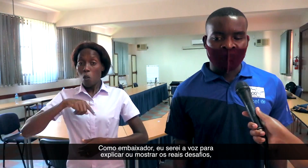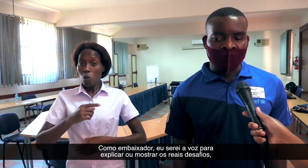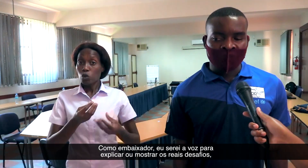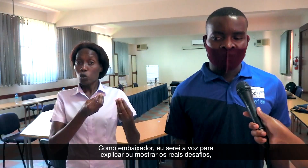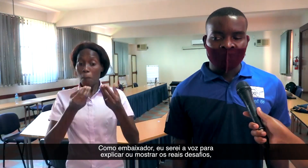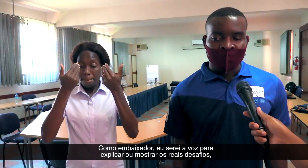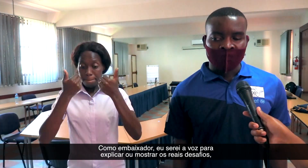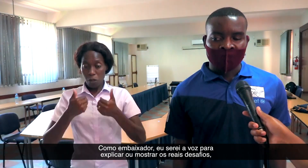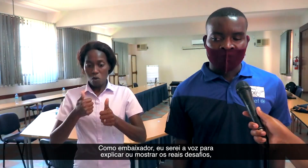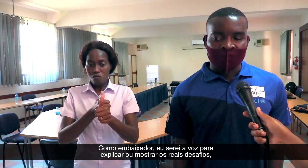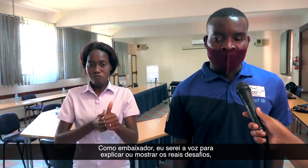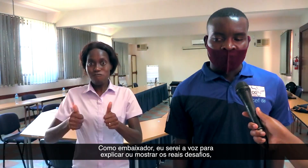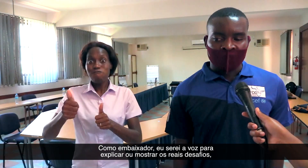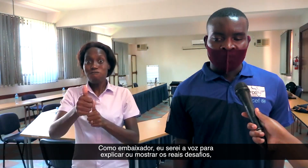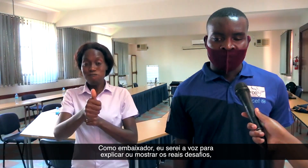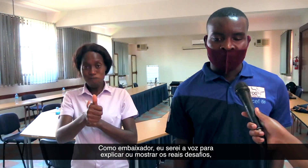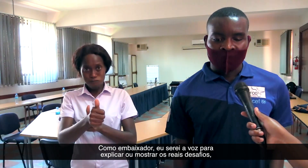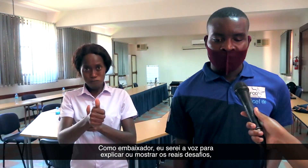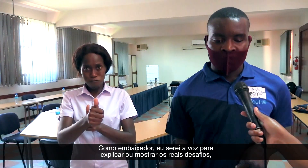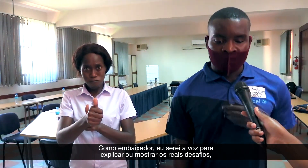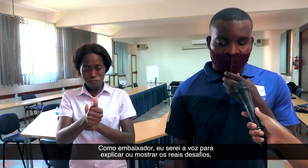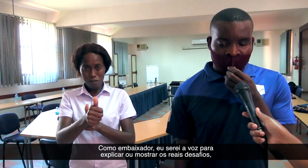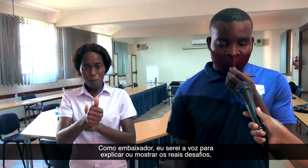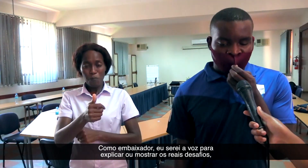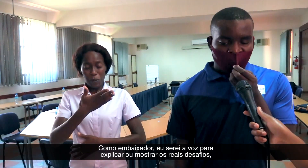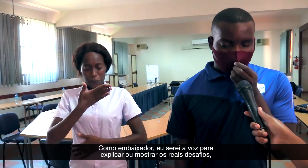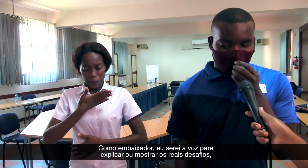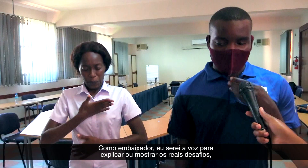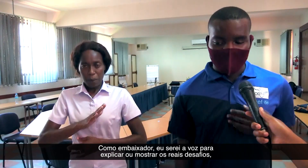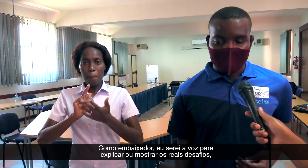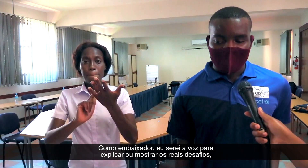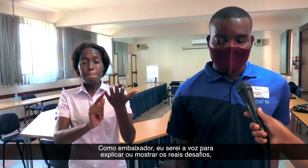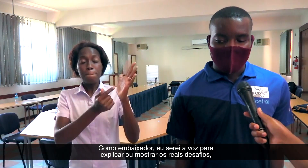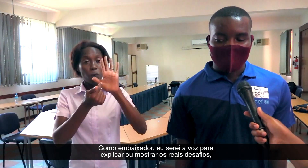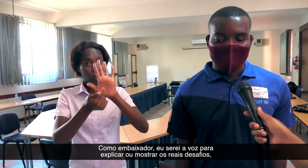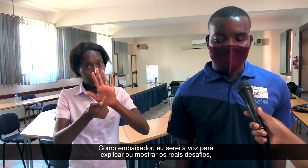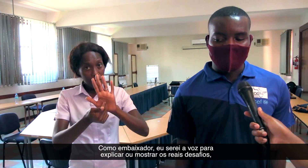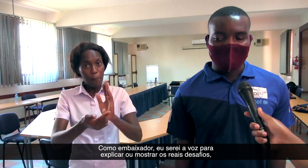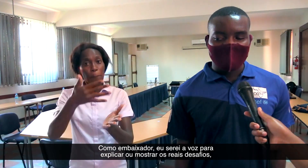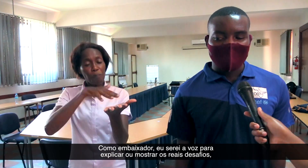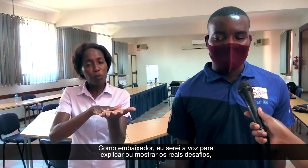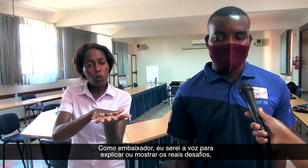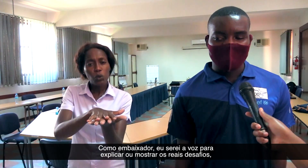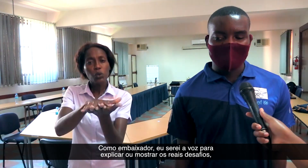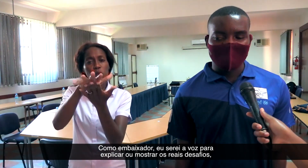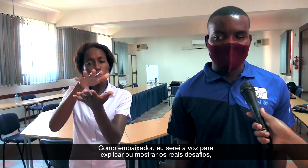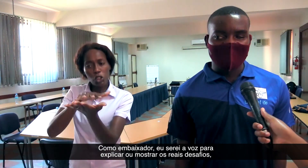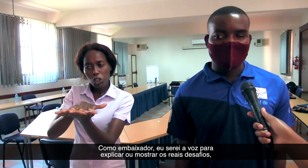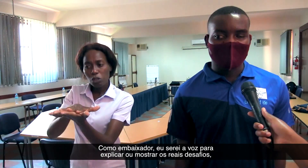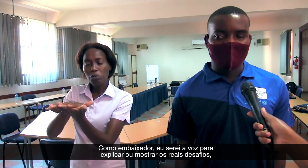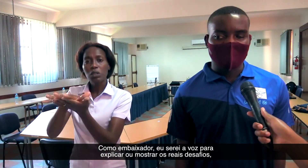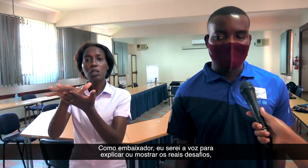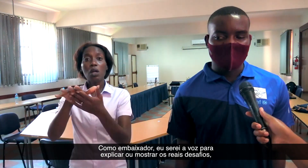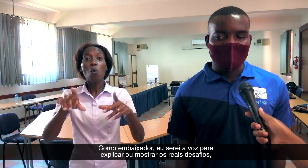a voz, né, para mostrar ou explicar, né, ou mostrar aquilo que são os